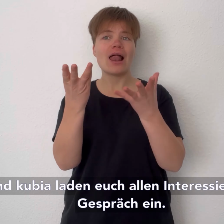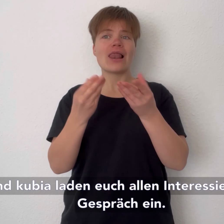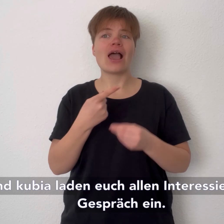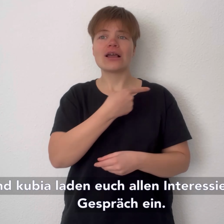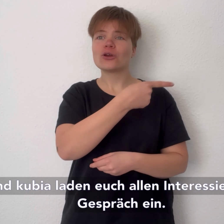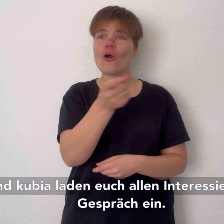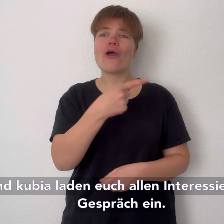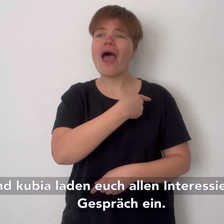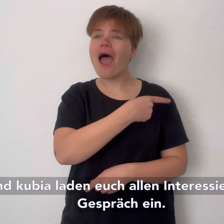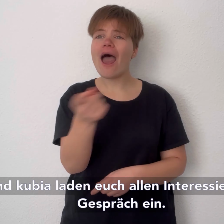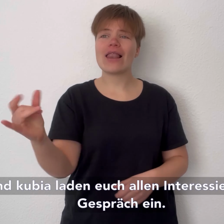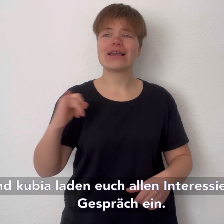Gespräch ein.